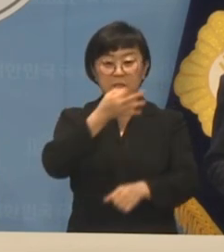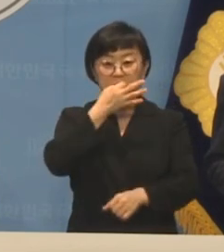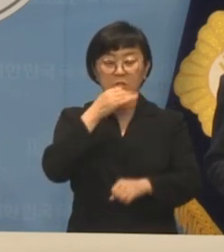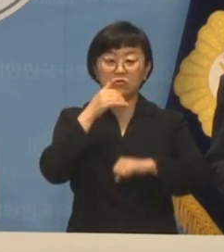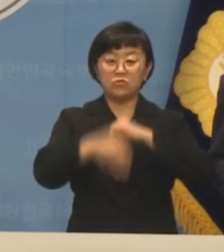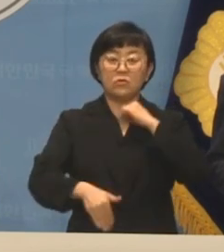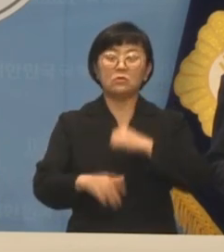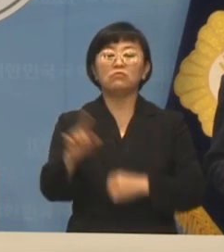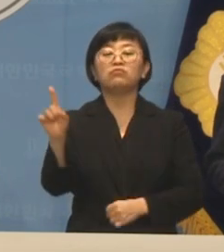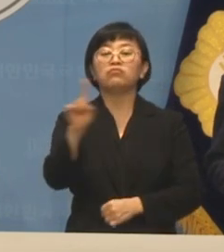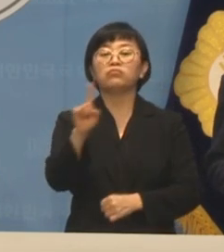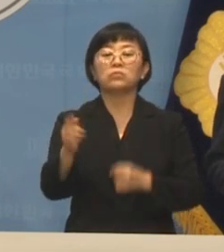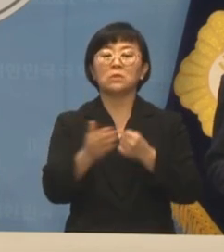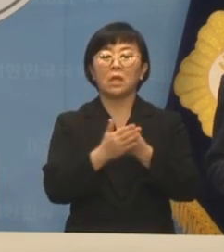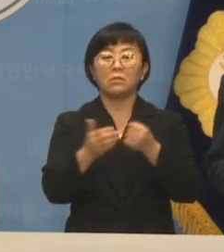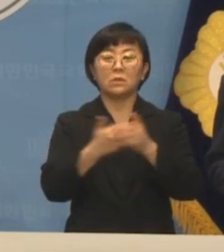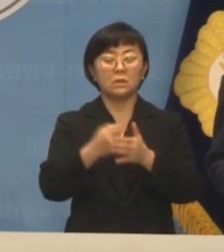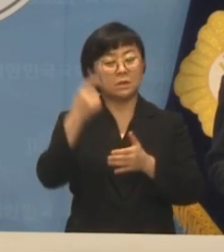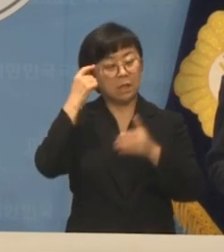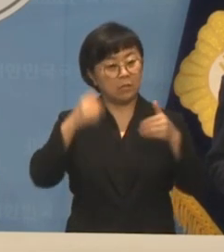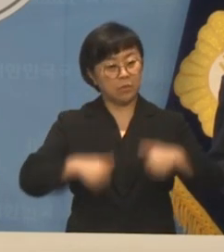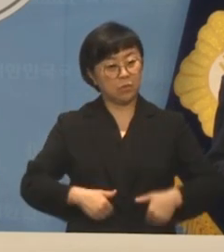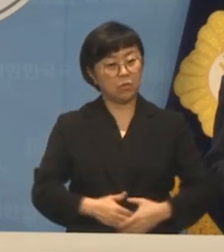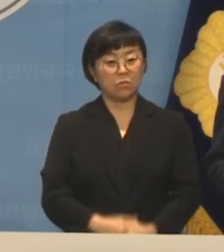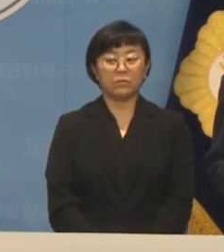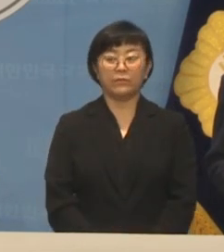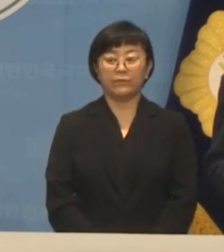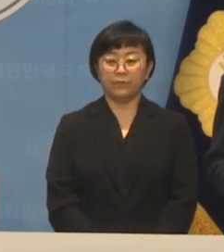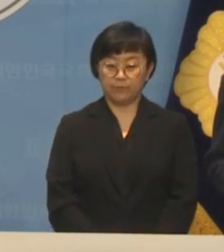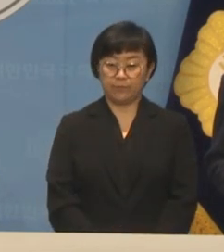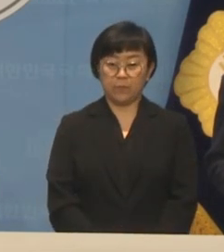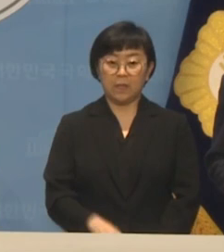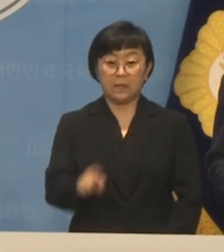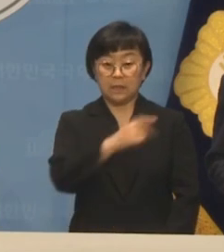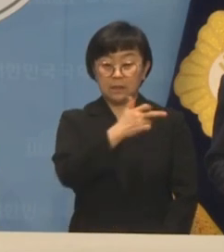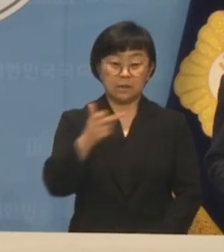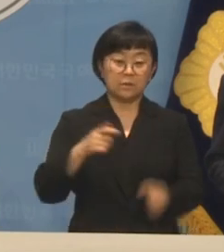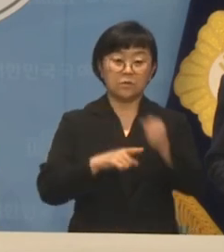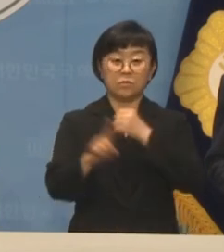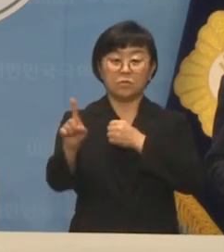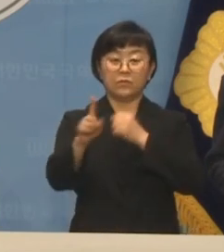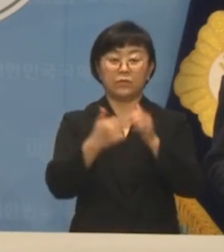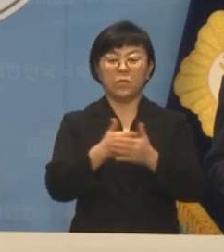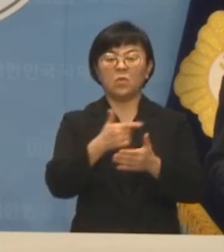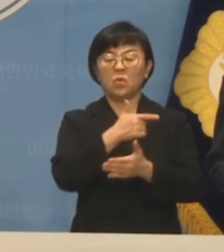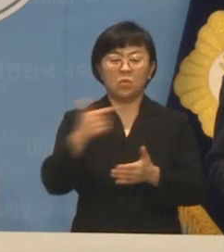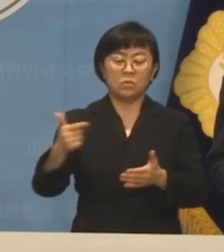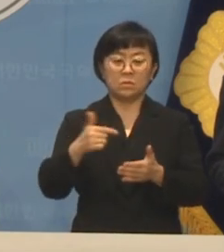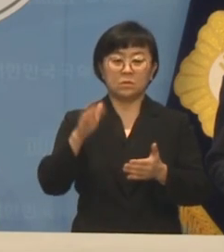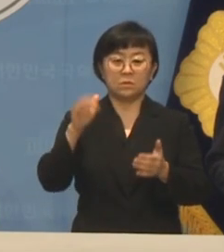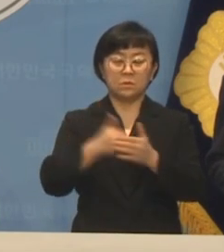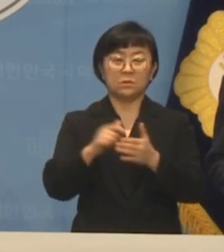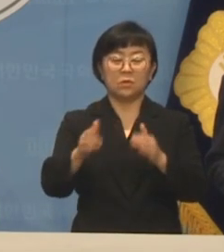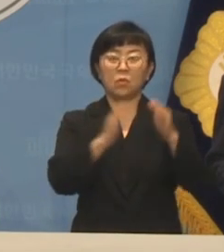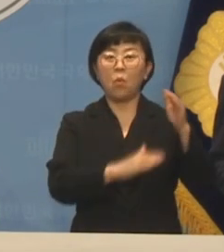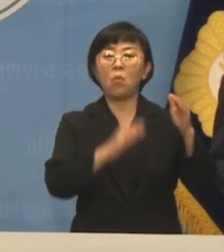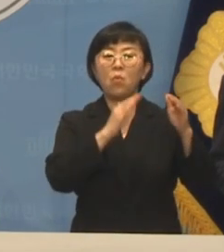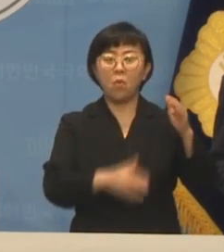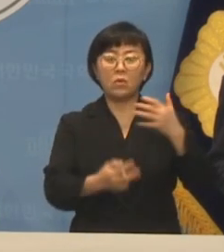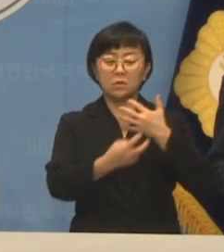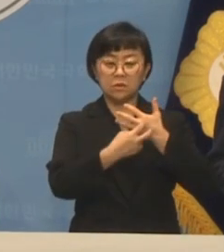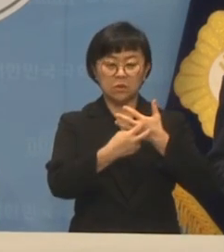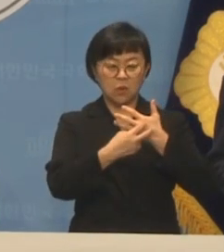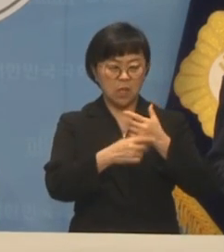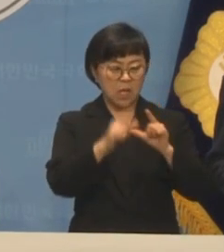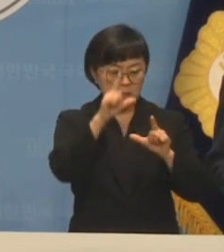무엇 때문인지 짚어볼 필요가 있습니다. 가장 큰 이유는 너무 낮은 공공의료 비중과